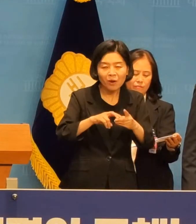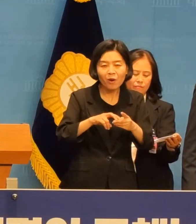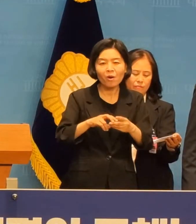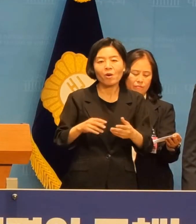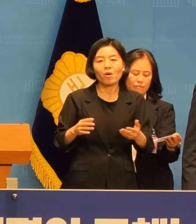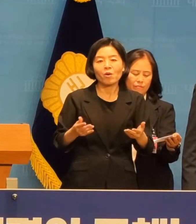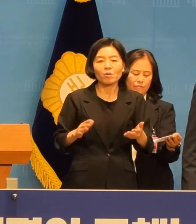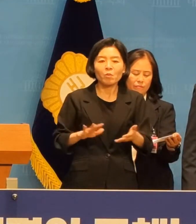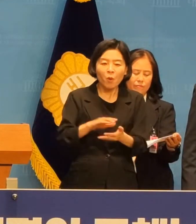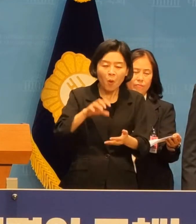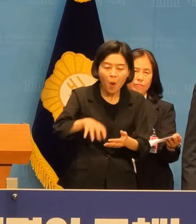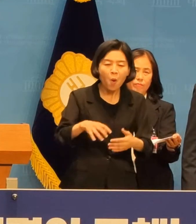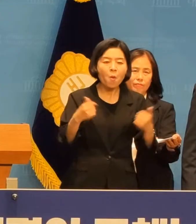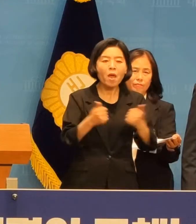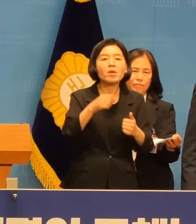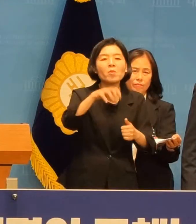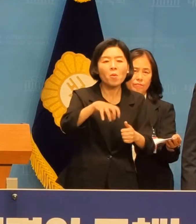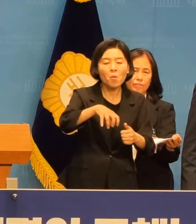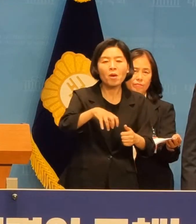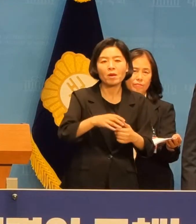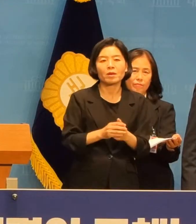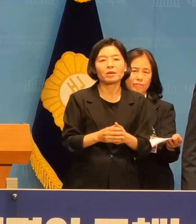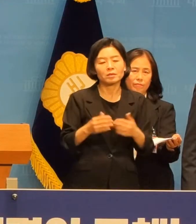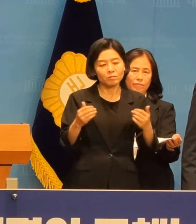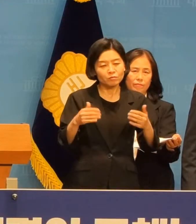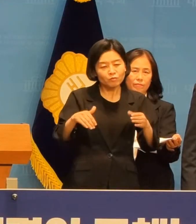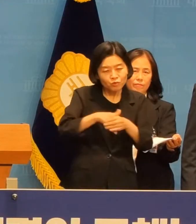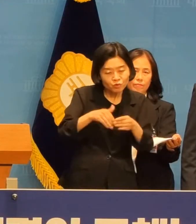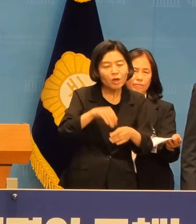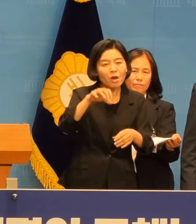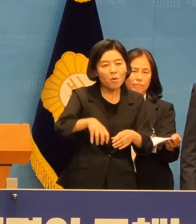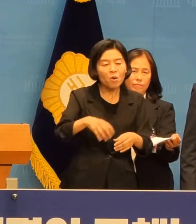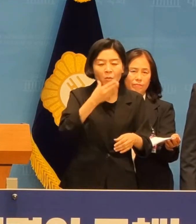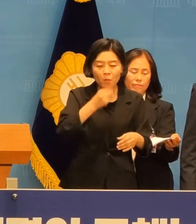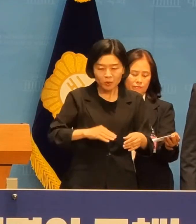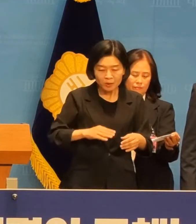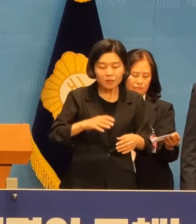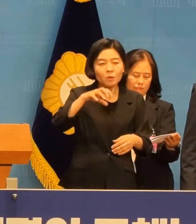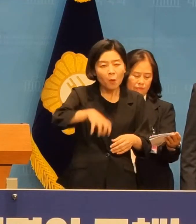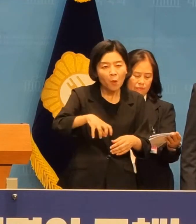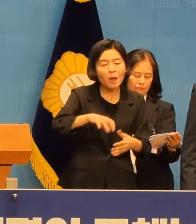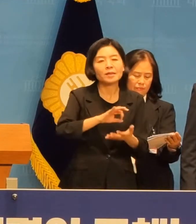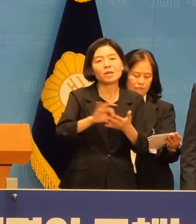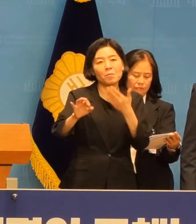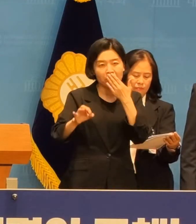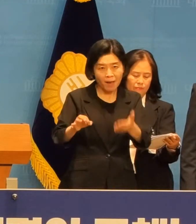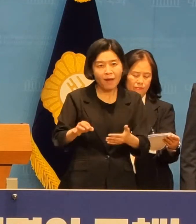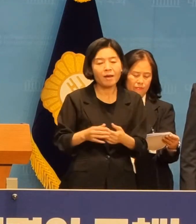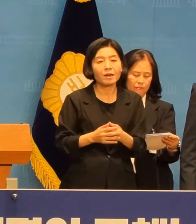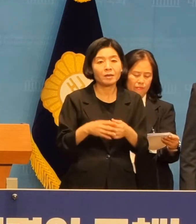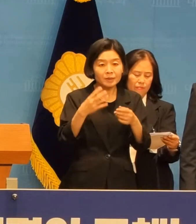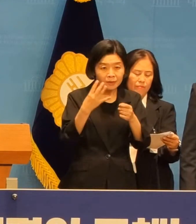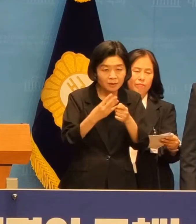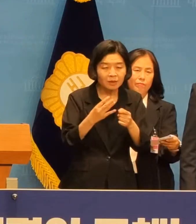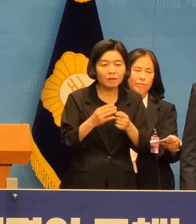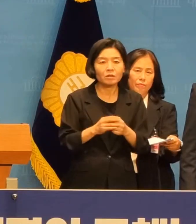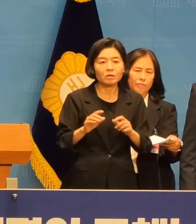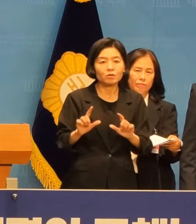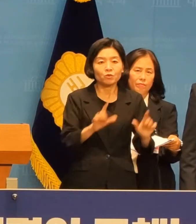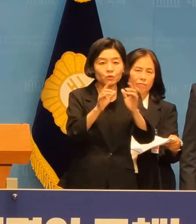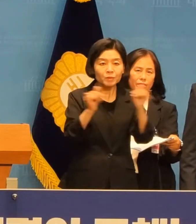공간이 되고 문화 공간이 되고 복지 공간이 될 수 있도록 한 것입니다. 넷째, 주민의